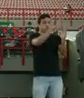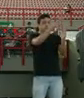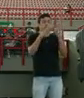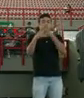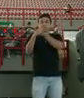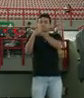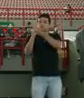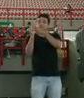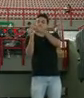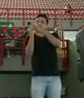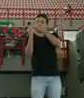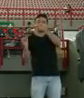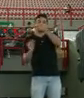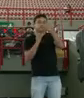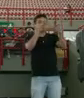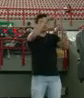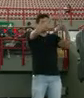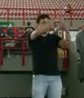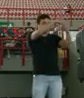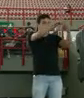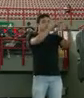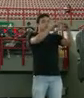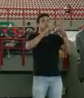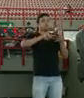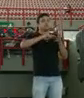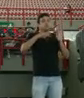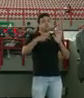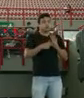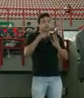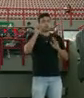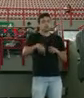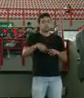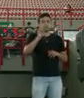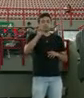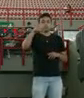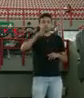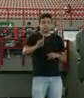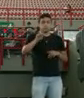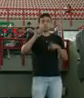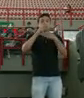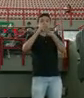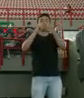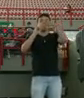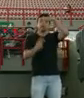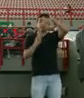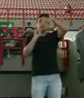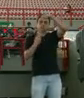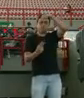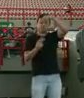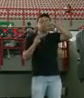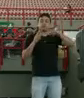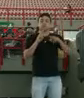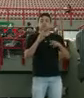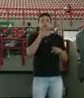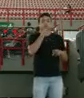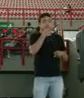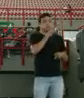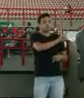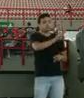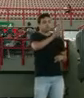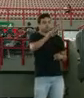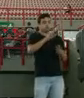quê? Modificadas. Isso chama-se engenharia genética. Como é o nome desses